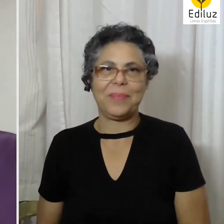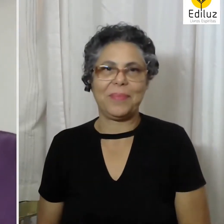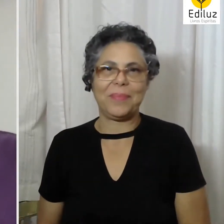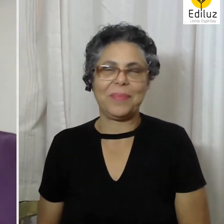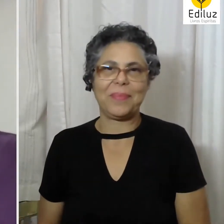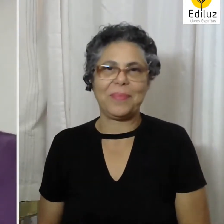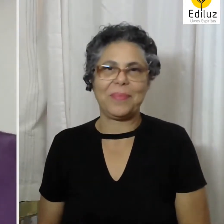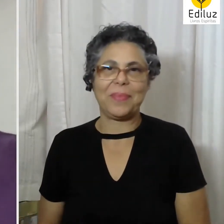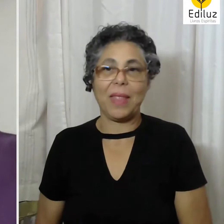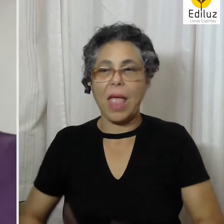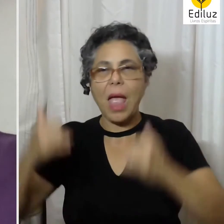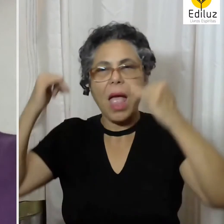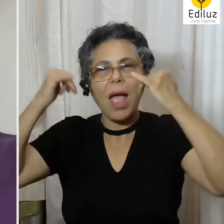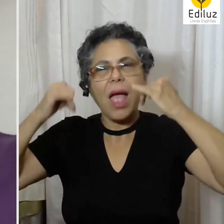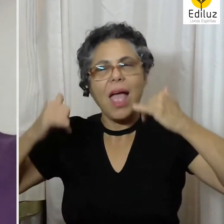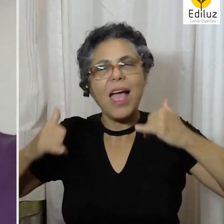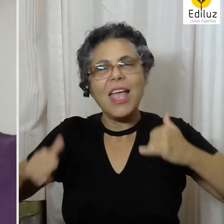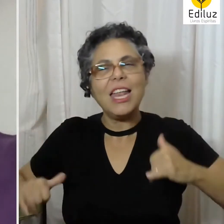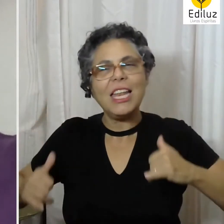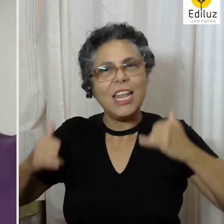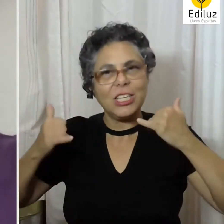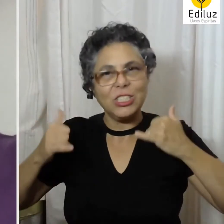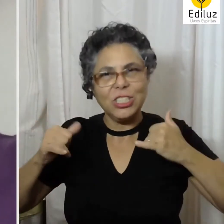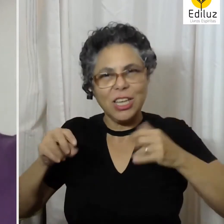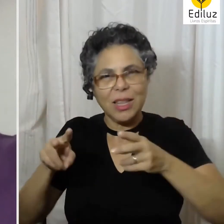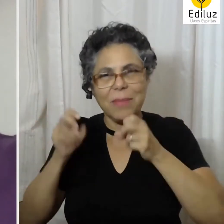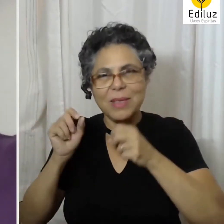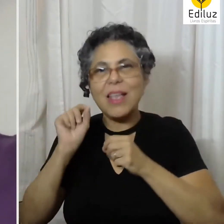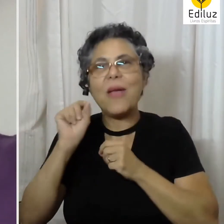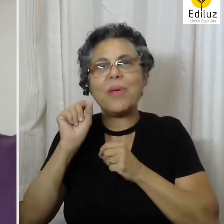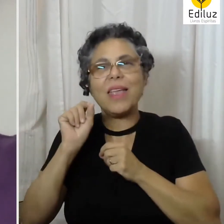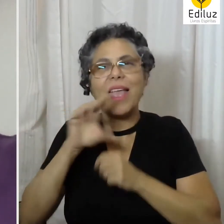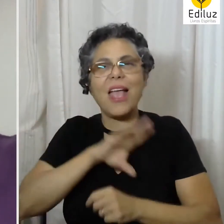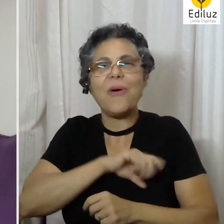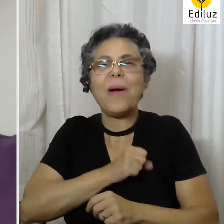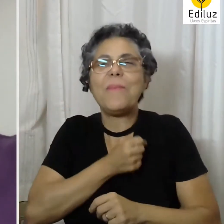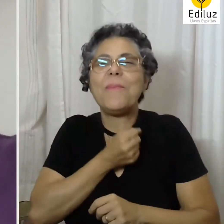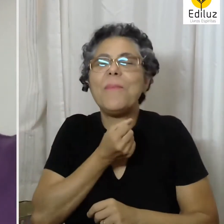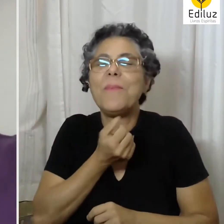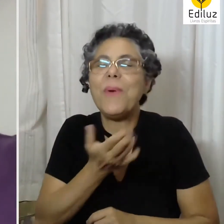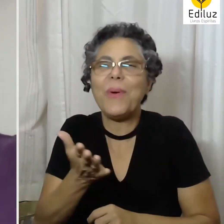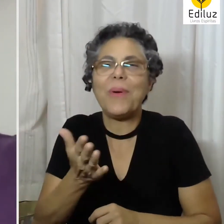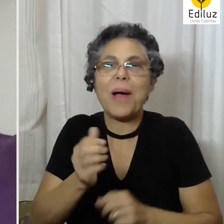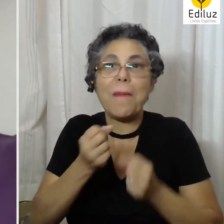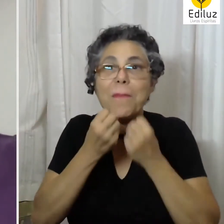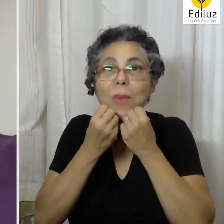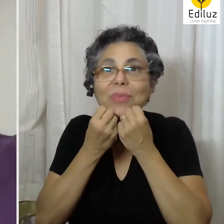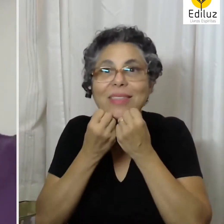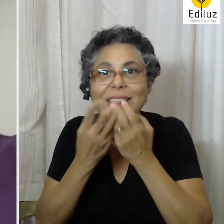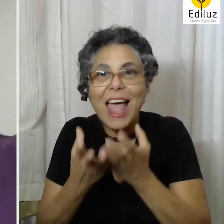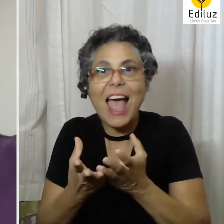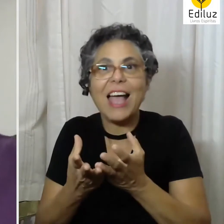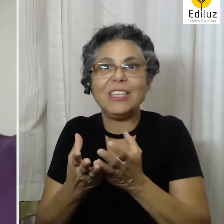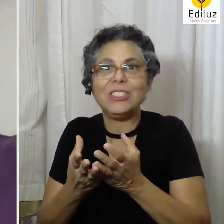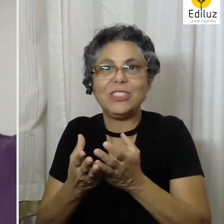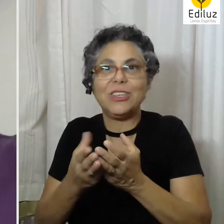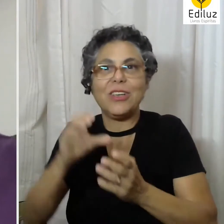A energia da percepção é o amor, é a bondade. O